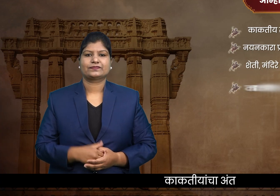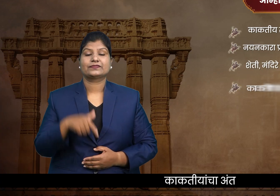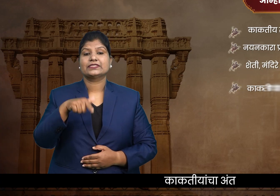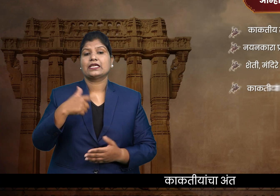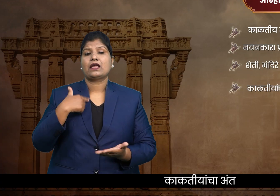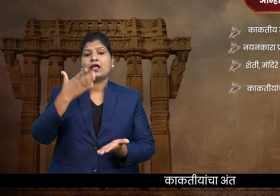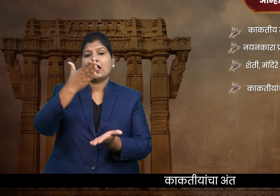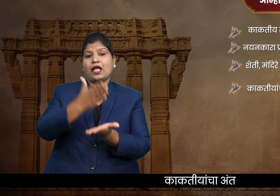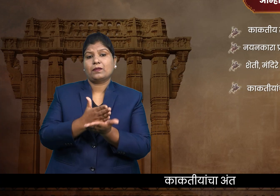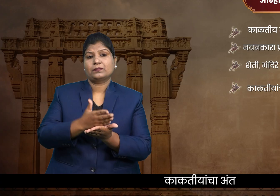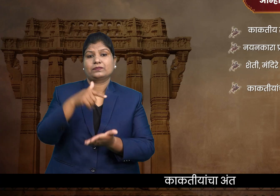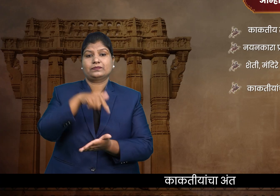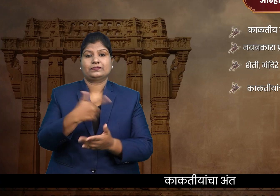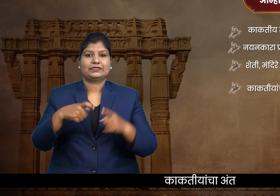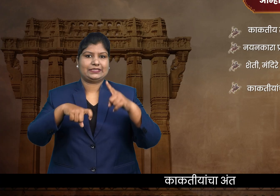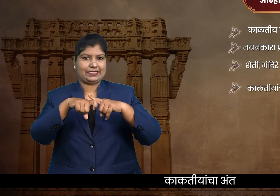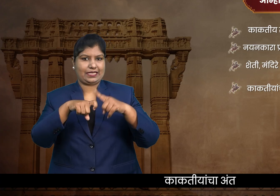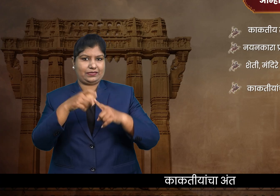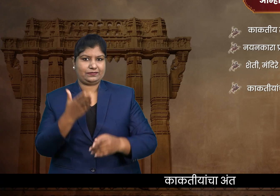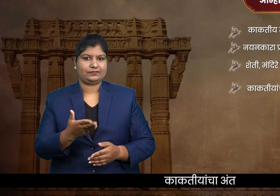काकतीयांचा अंत.